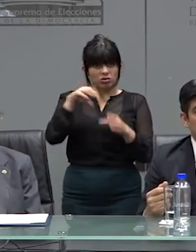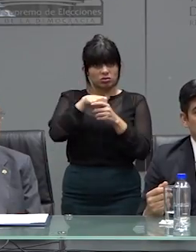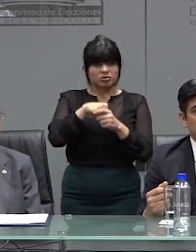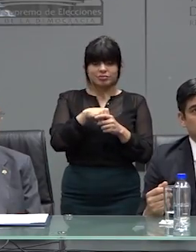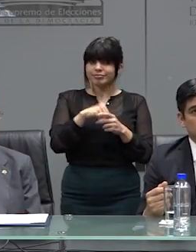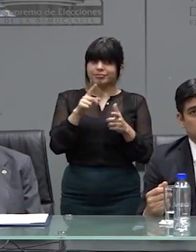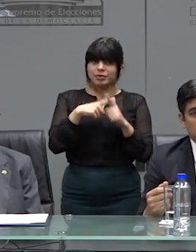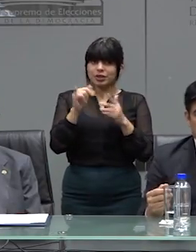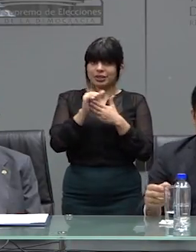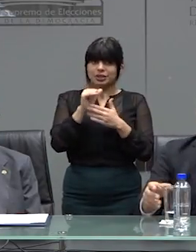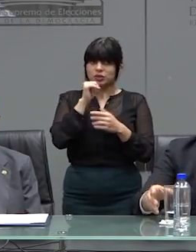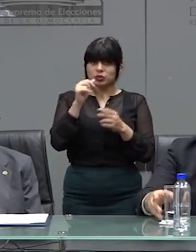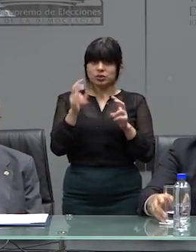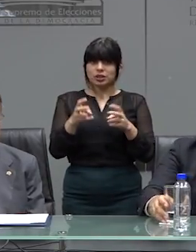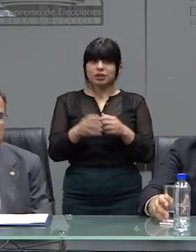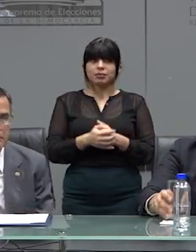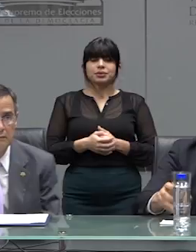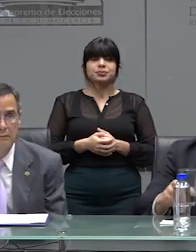el caso.